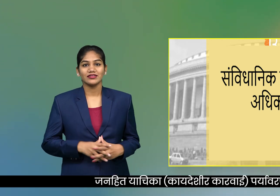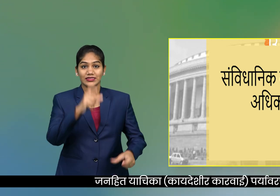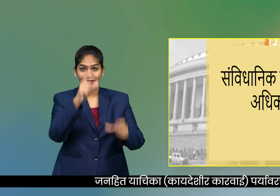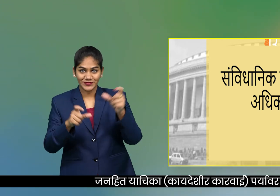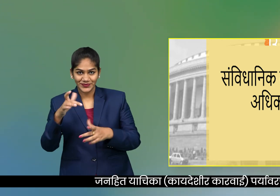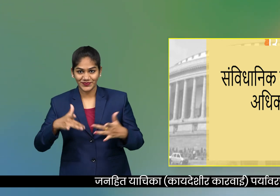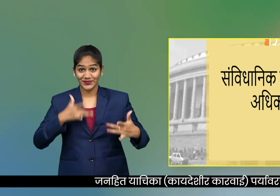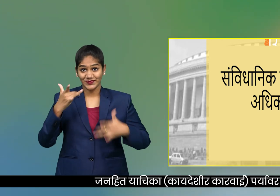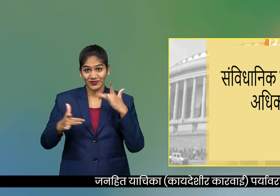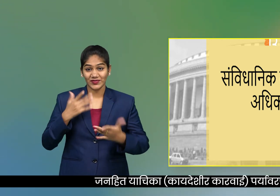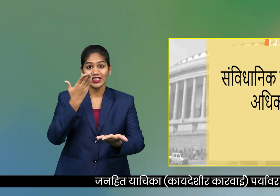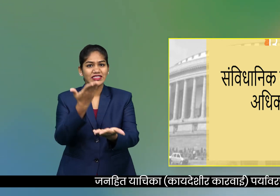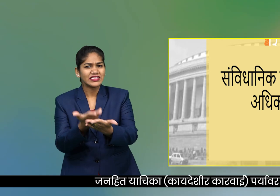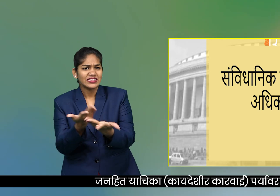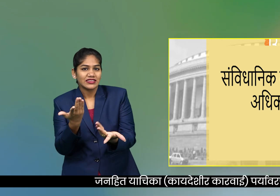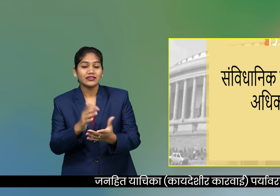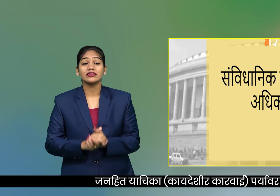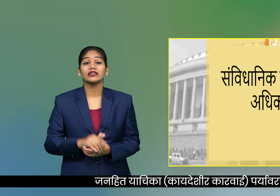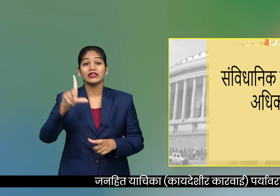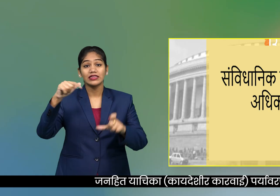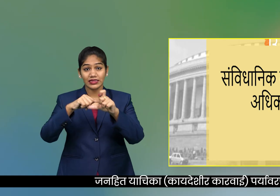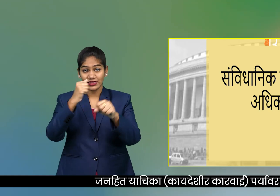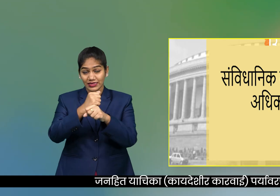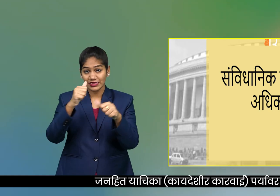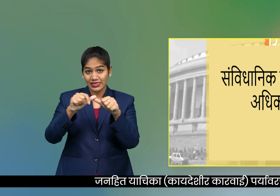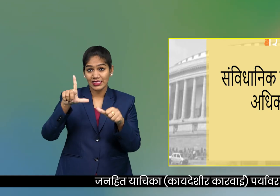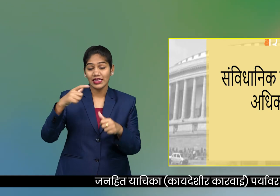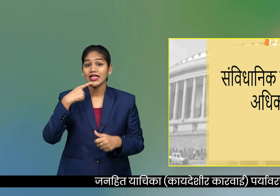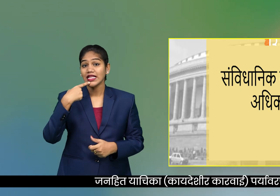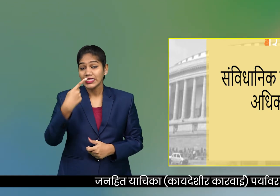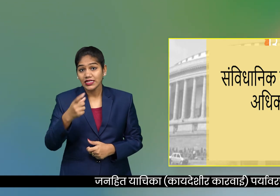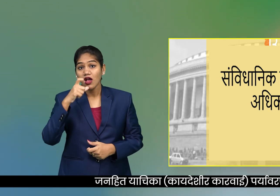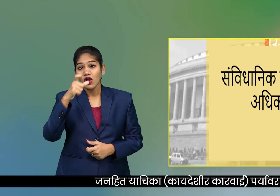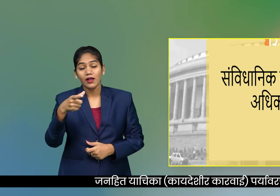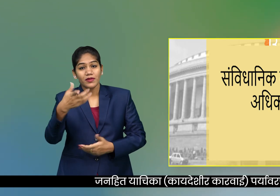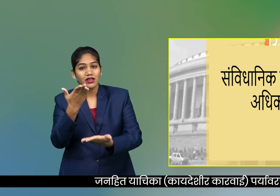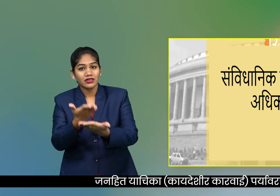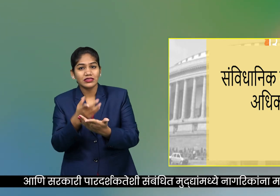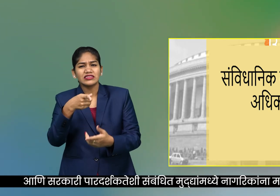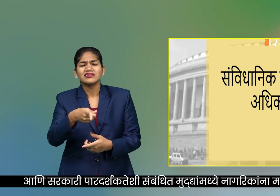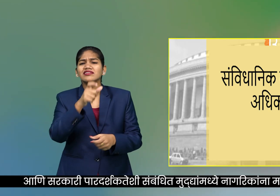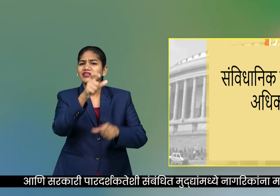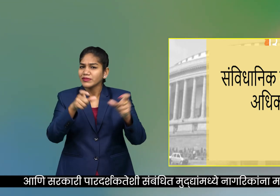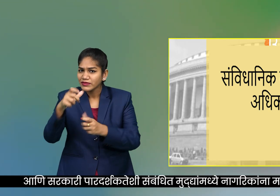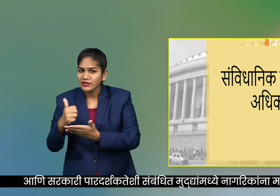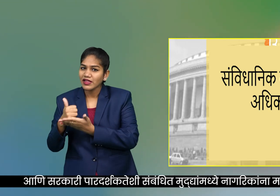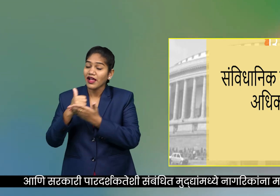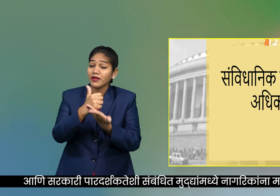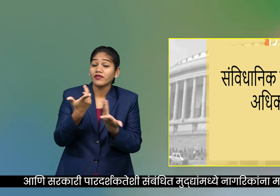जनहित याचिका म्हणजे कायदेशीर कारवाई, पर्यावरण आणि सरकारी